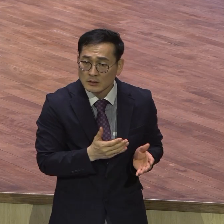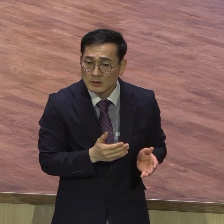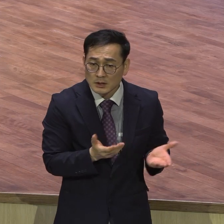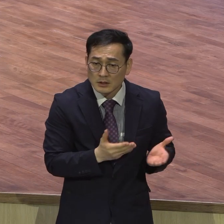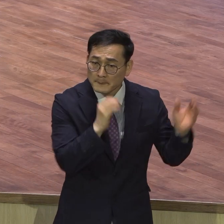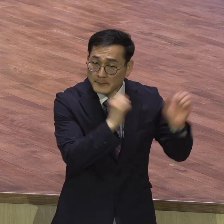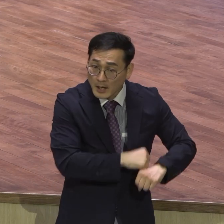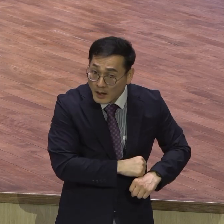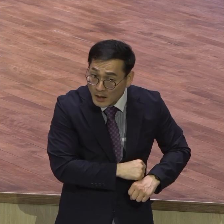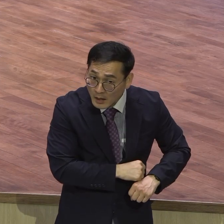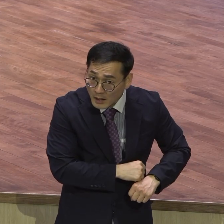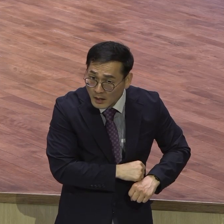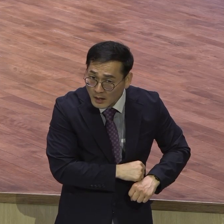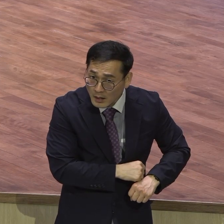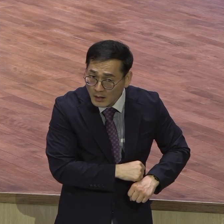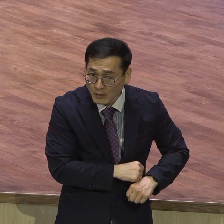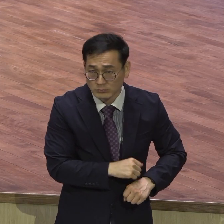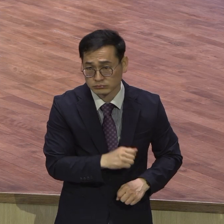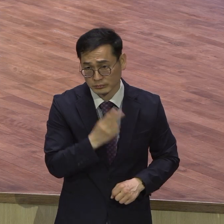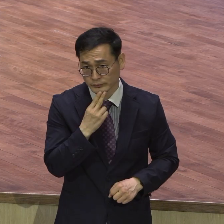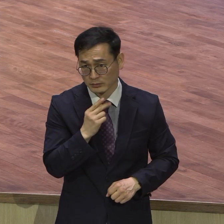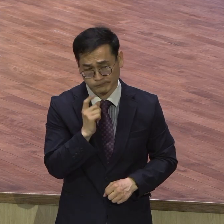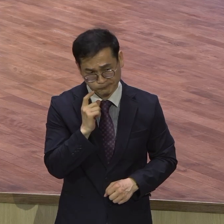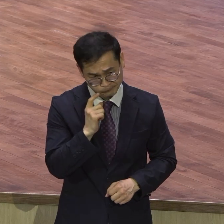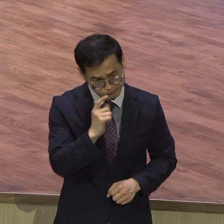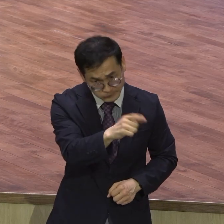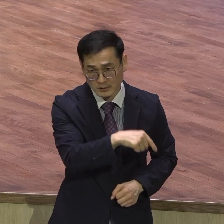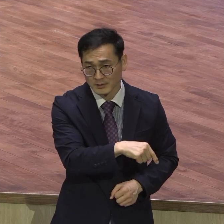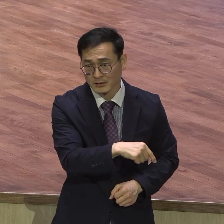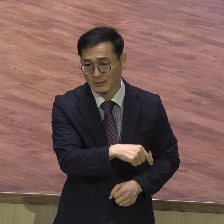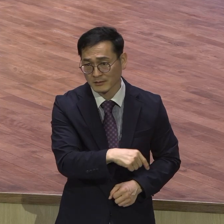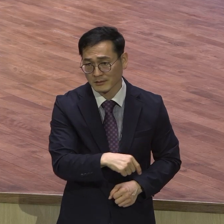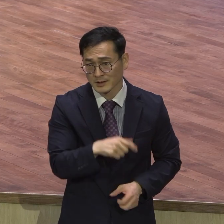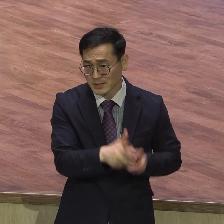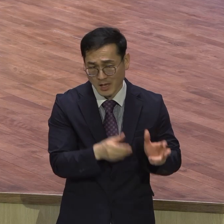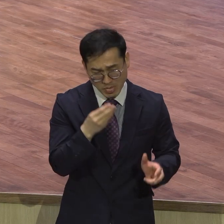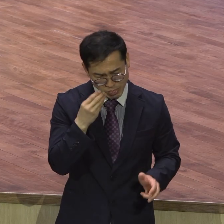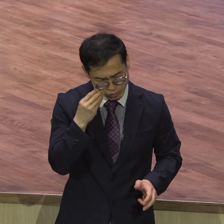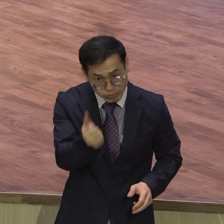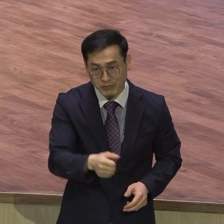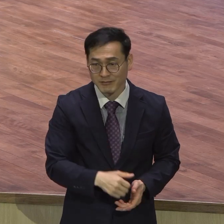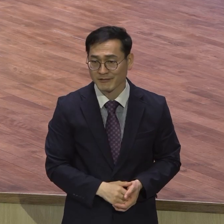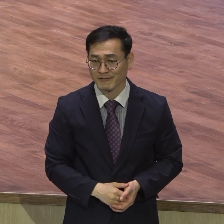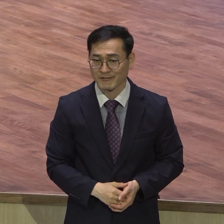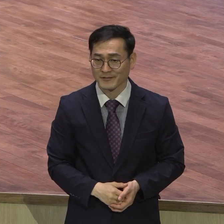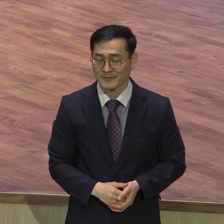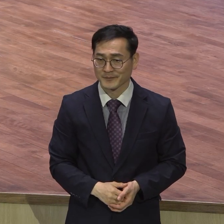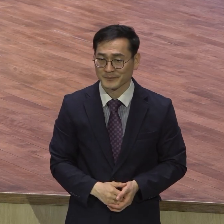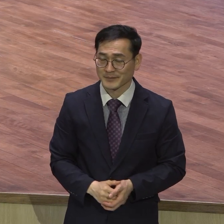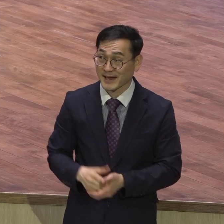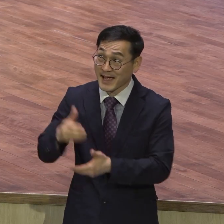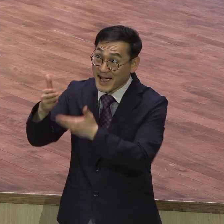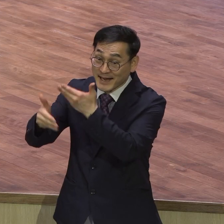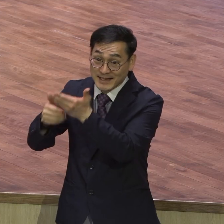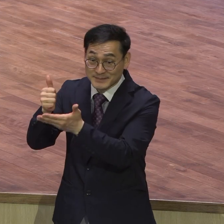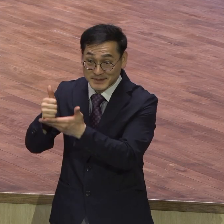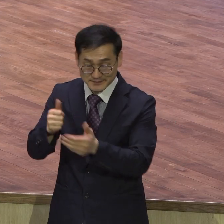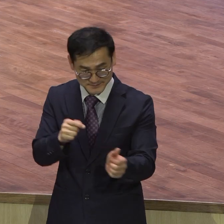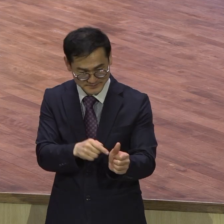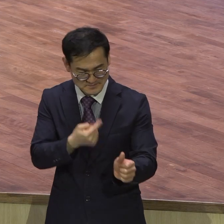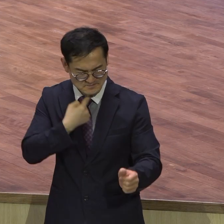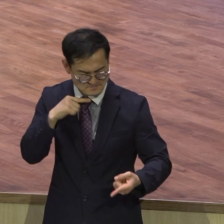되지 않냐 지금까지 하고 있잖아요 여러분요 아셔야 됩니다 하나님이요 하나님이 한 번 마음에